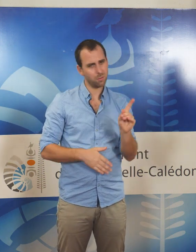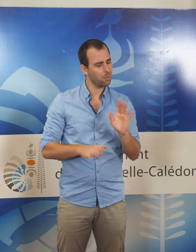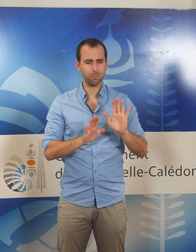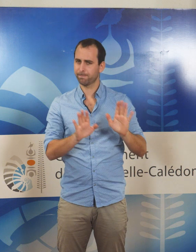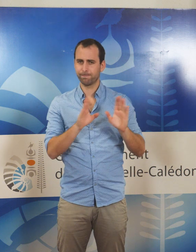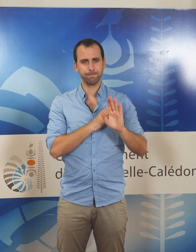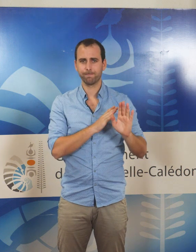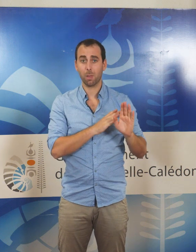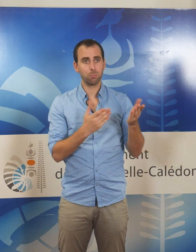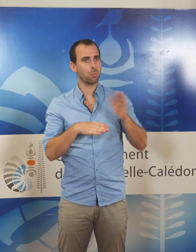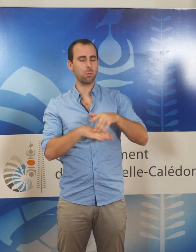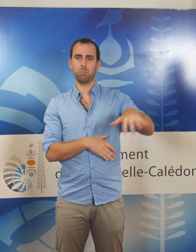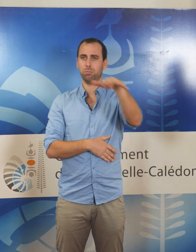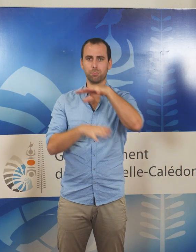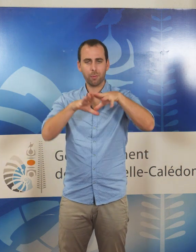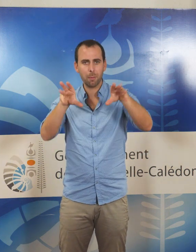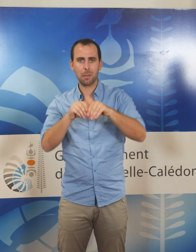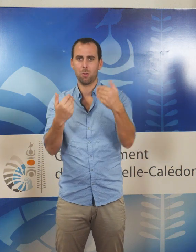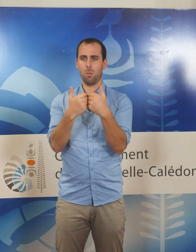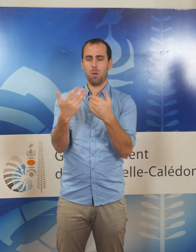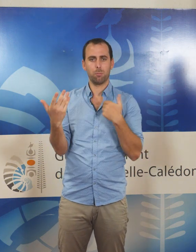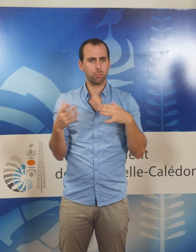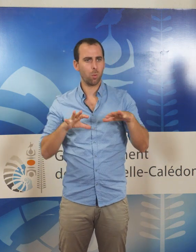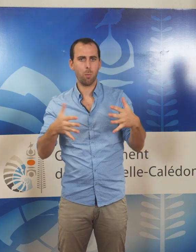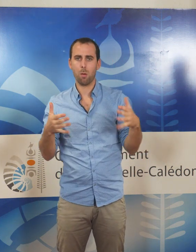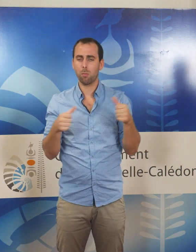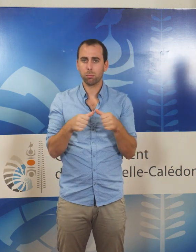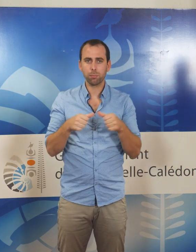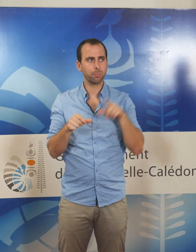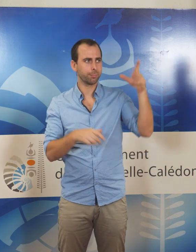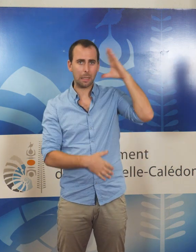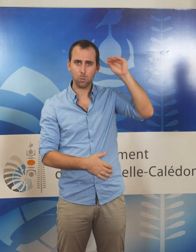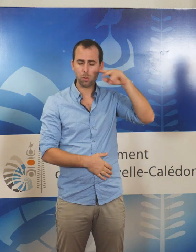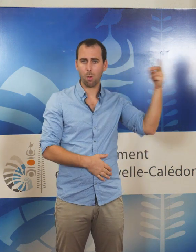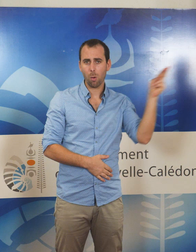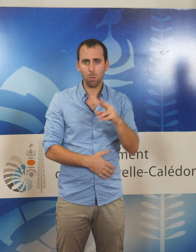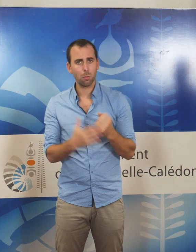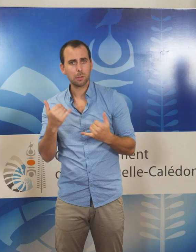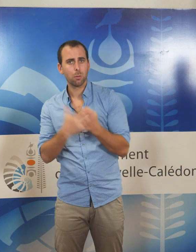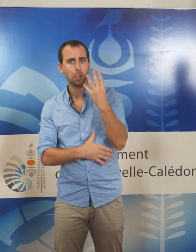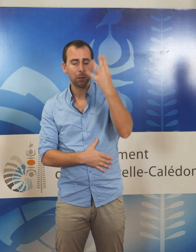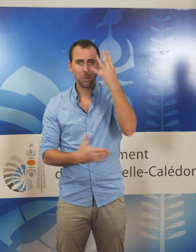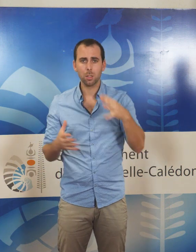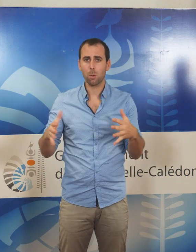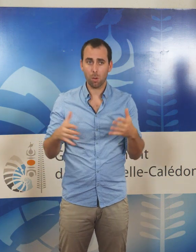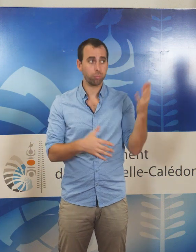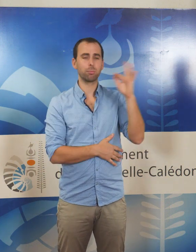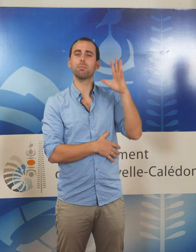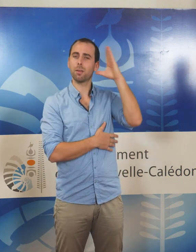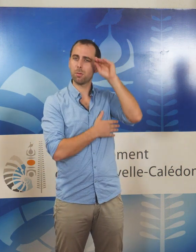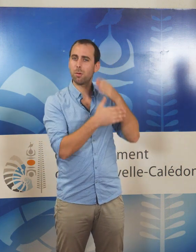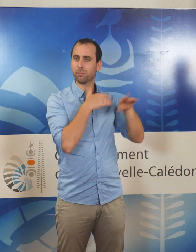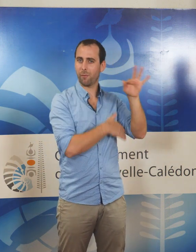de familles qui nous sollicitent pour savoir comment va s'organiser le retour des étudiants en Nouvelle-Calédonie, nos étudiants qui sont notamment en